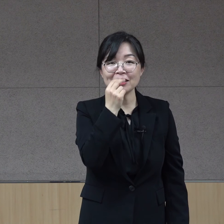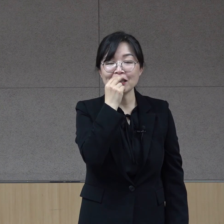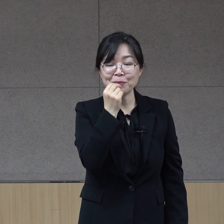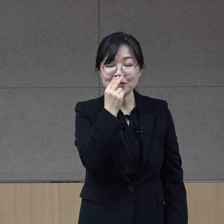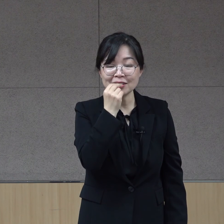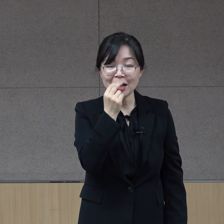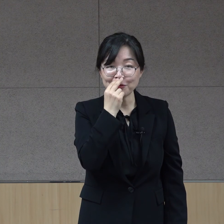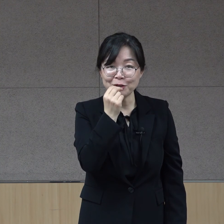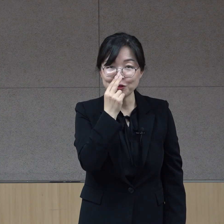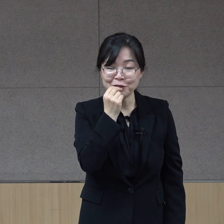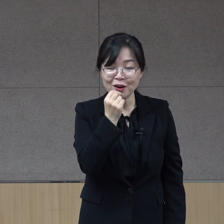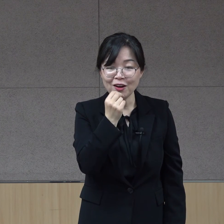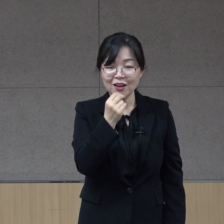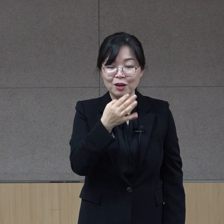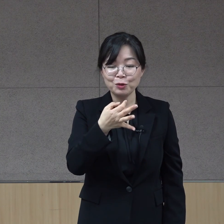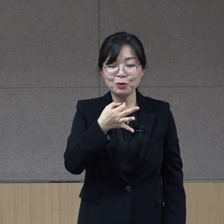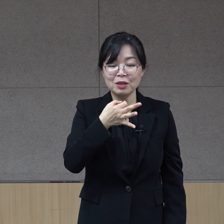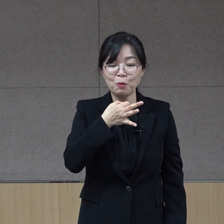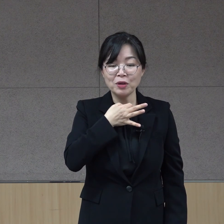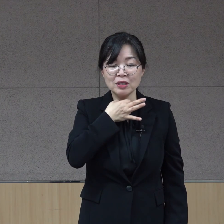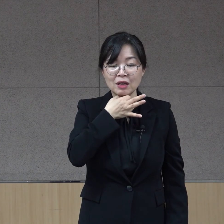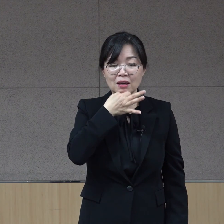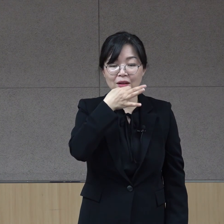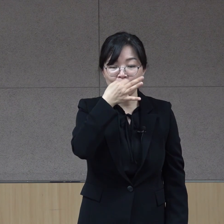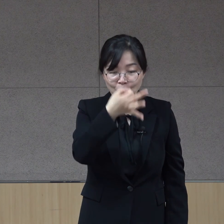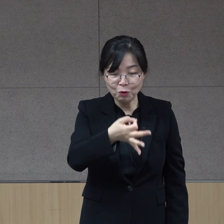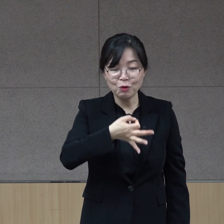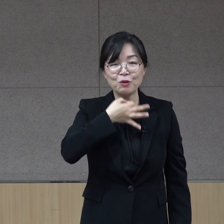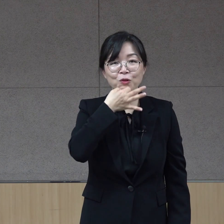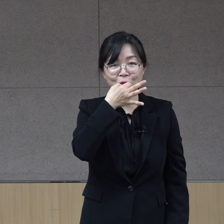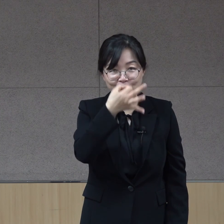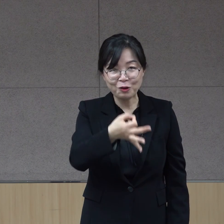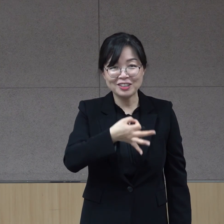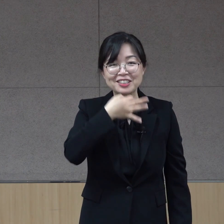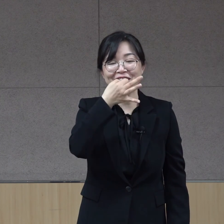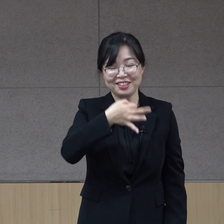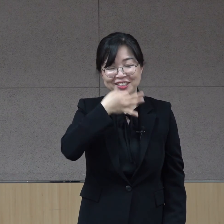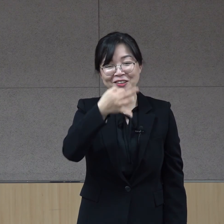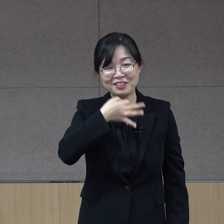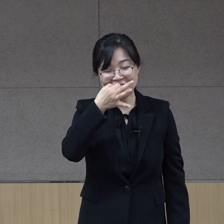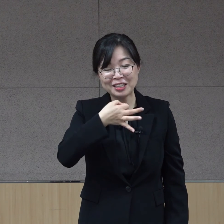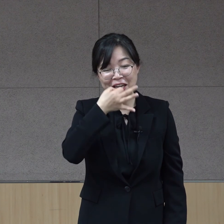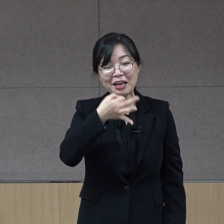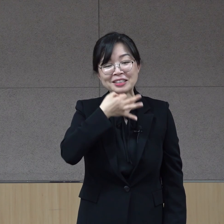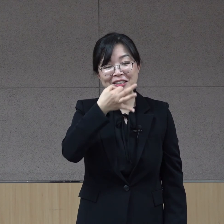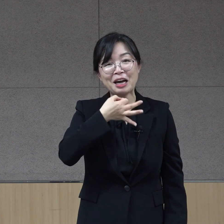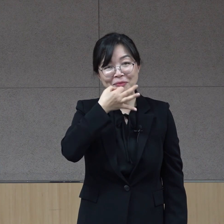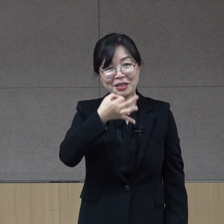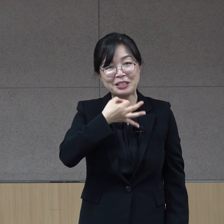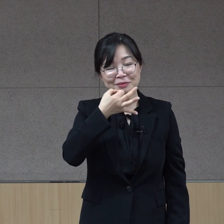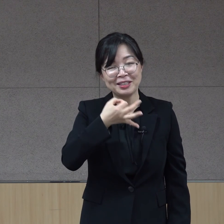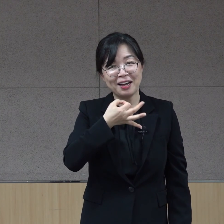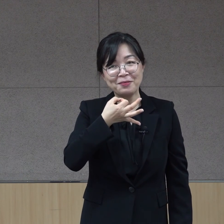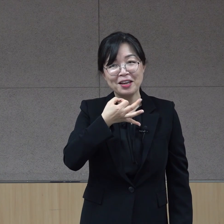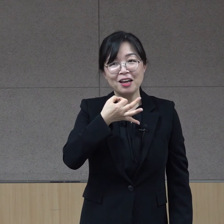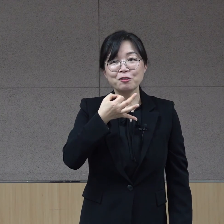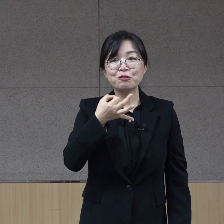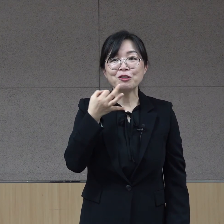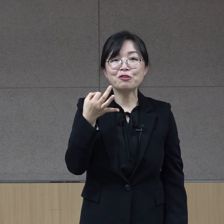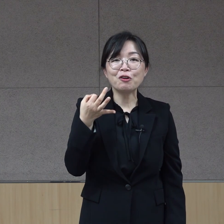이렇게 쓰는 감기도 있고요. 또 이게 목에서 이렇게 콜록 그렇죠. 그래서 이렇게 쓰는 감기가 있습니다.